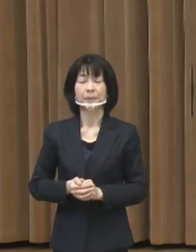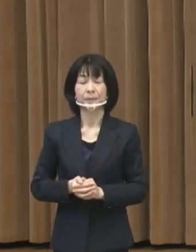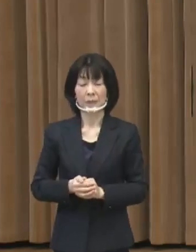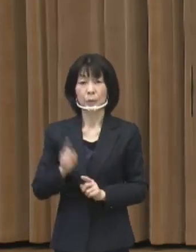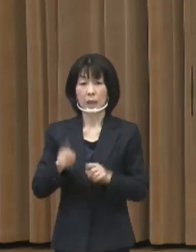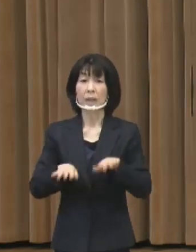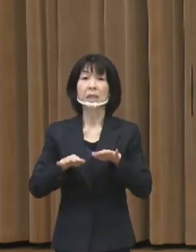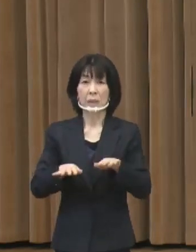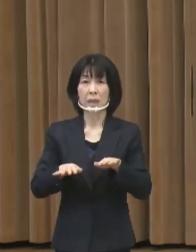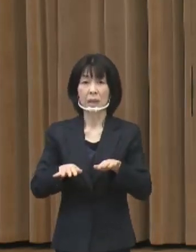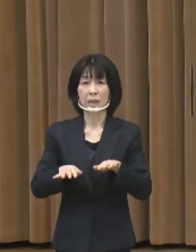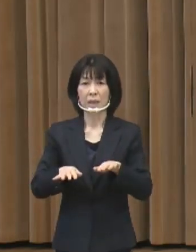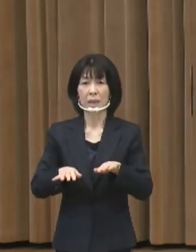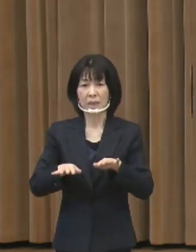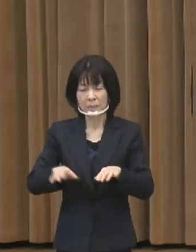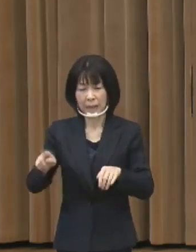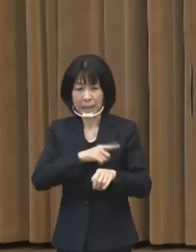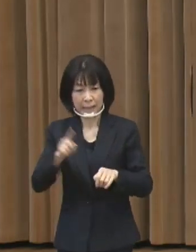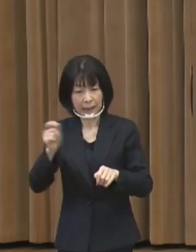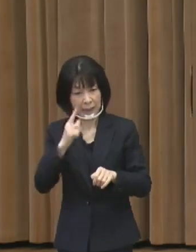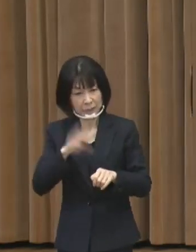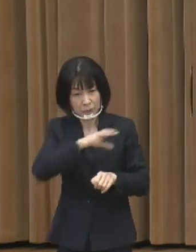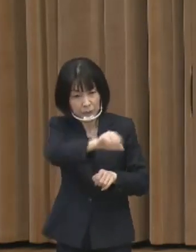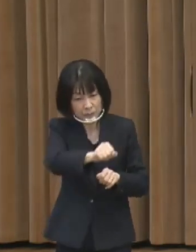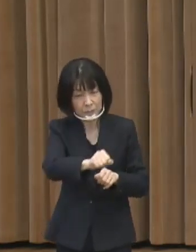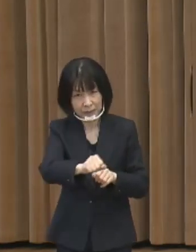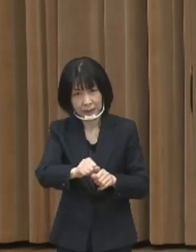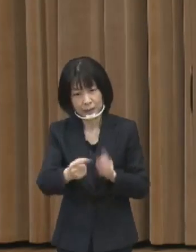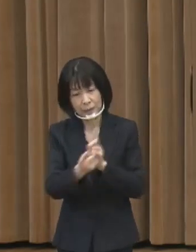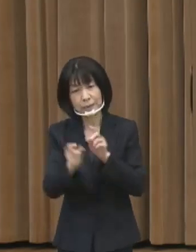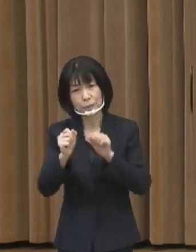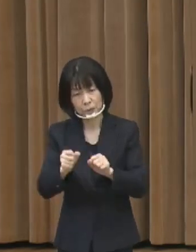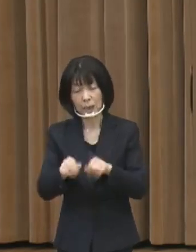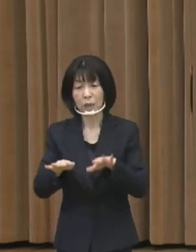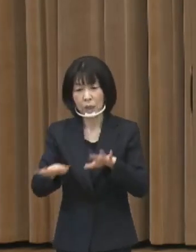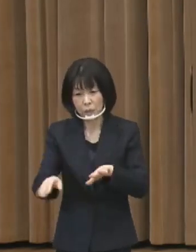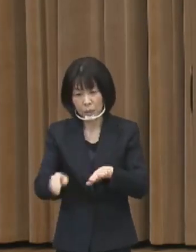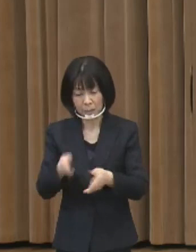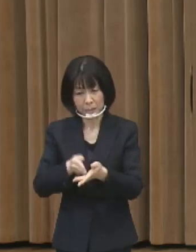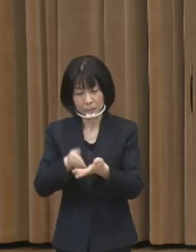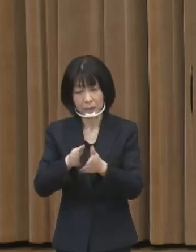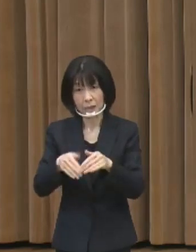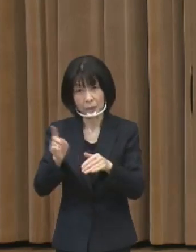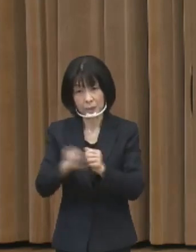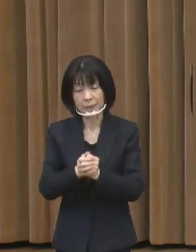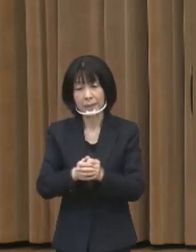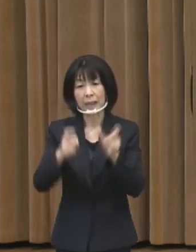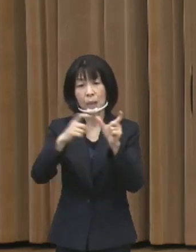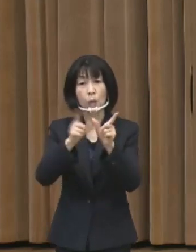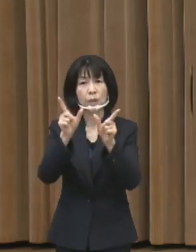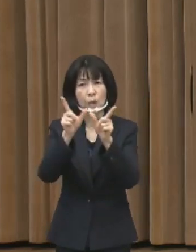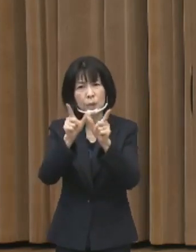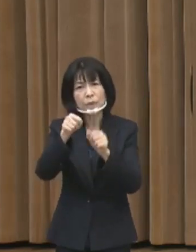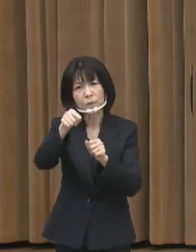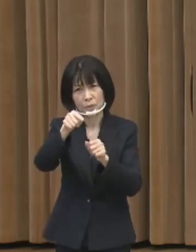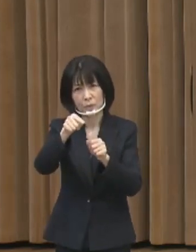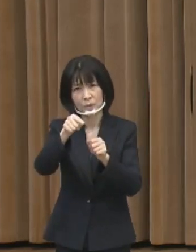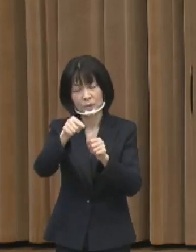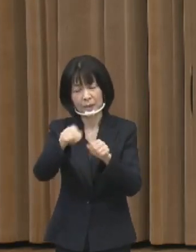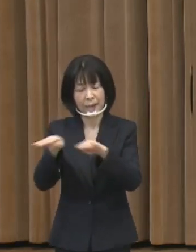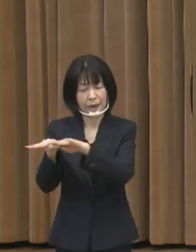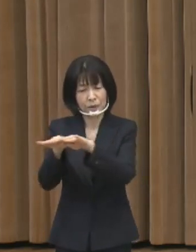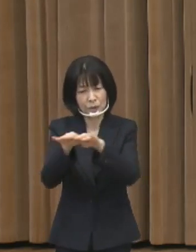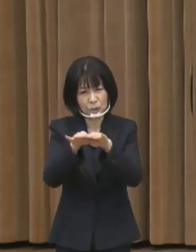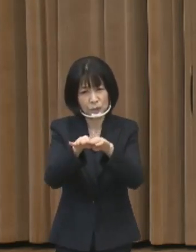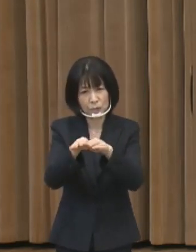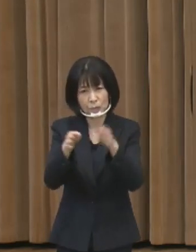、とにかく今の時期にしっかりと手を打つ、それから今日特に強く申し上げさせていただきましたが、ゴールデンウィーク連休